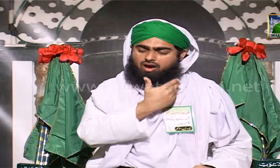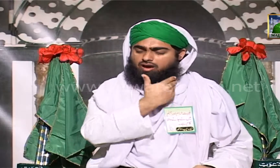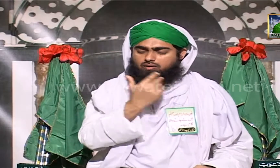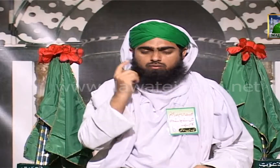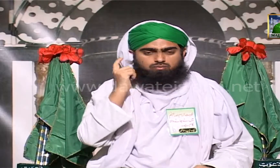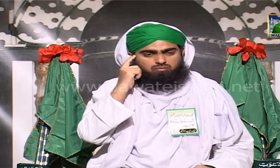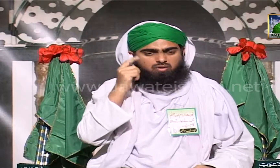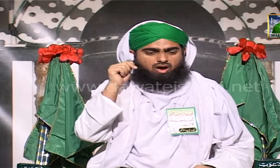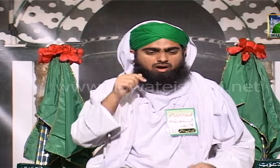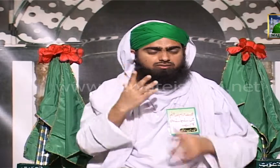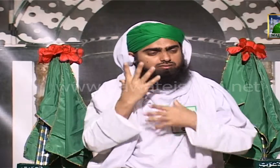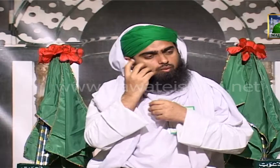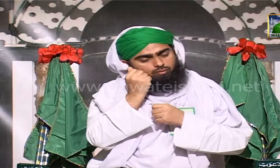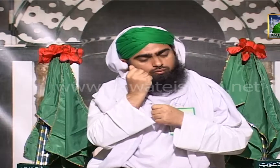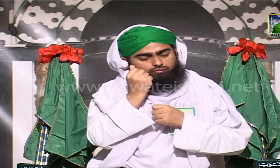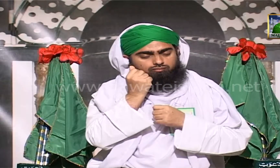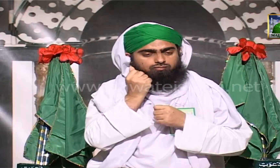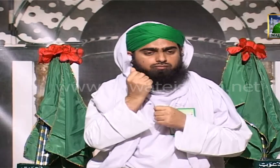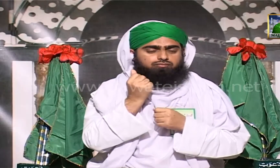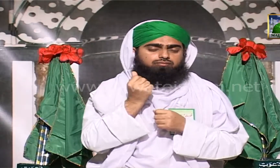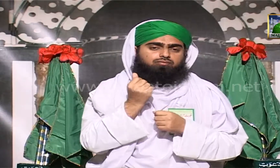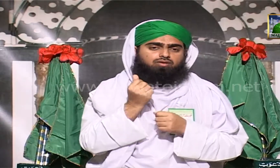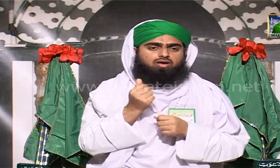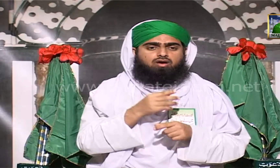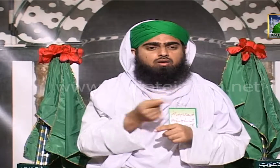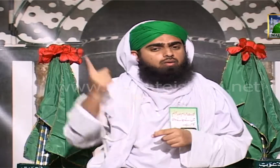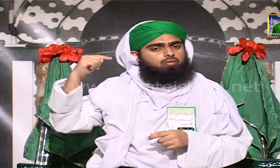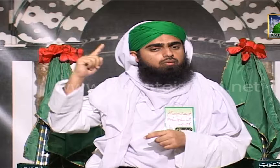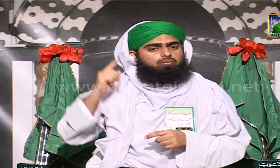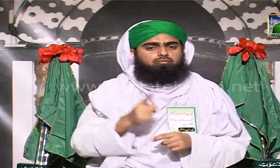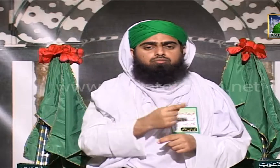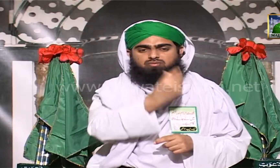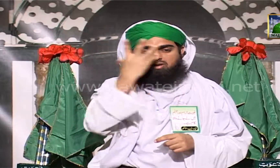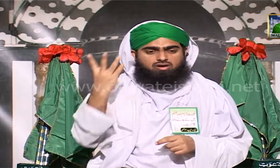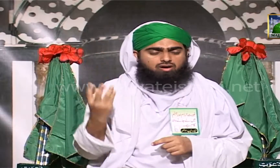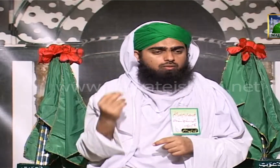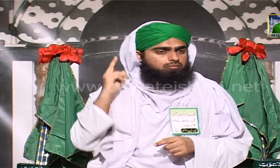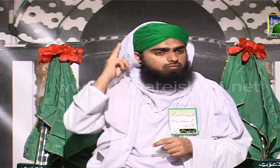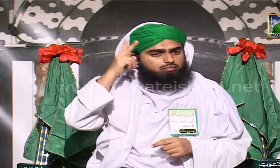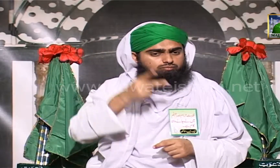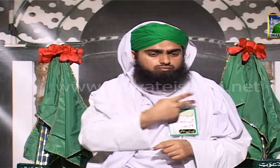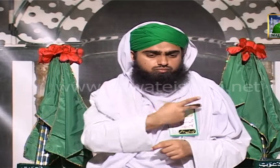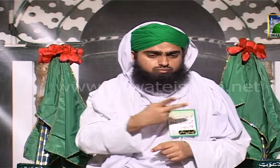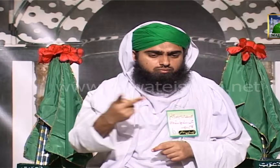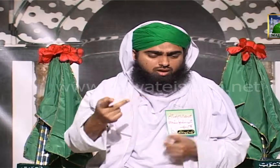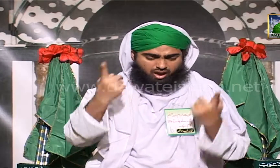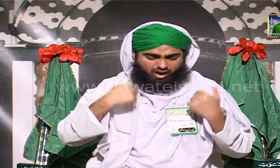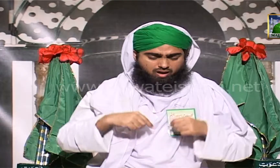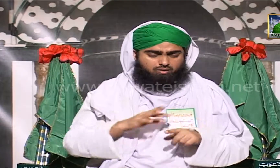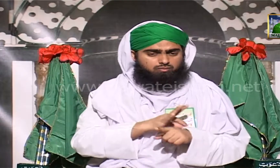سو لیتے ہیں، کیونکہ ان کے جو ایام گزرے ریاضتوں کے ان میں بعض اوقات آپ اپنے آپ کو ایک